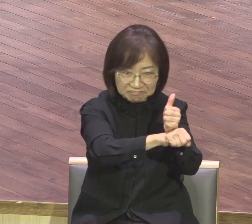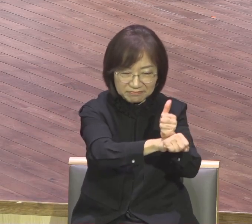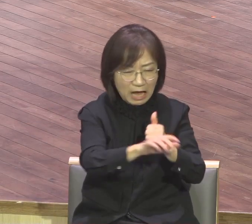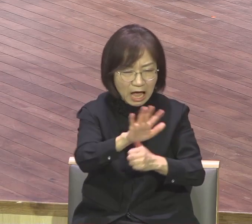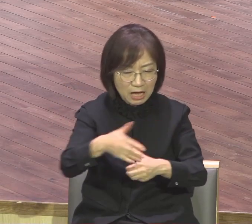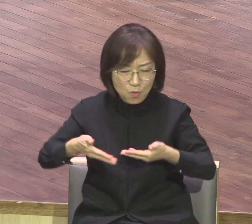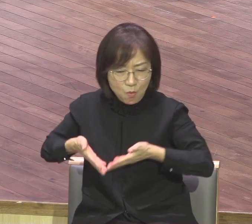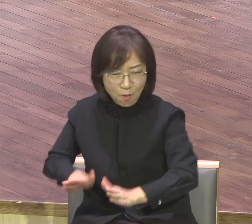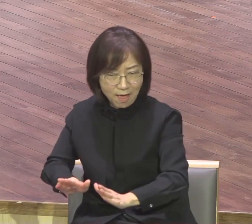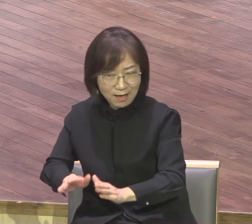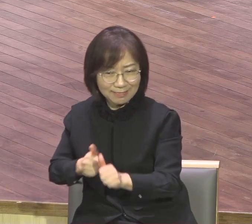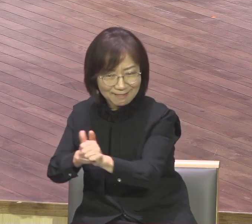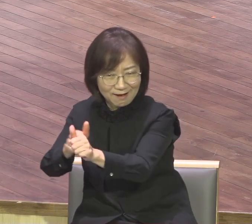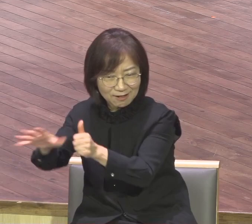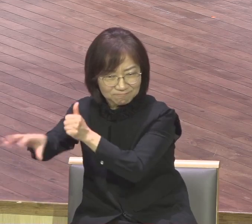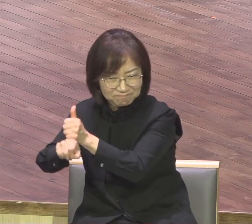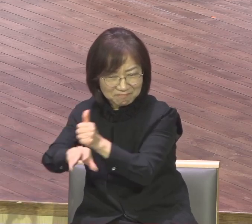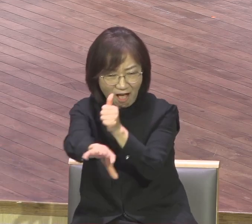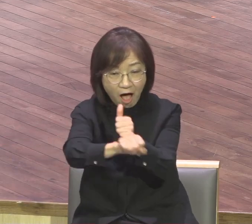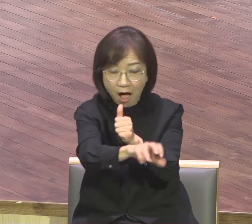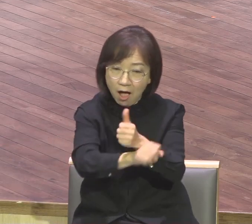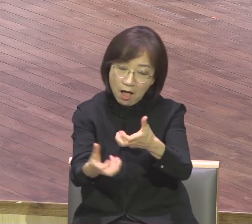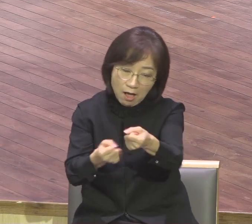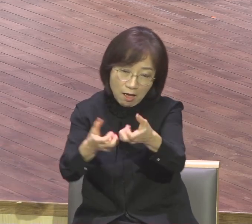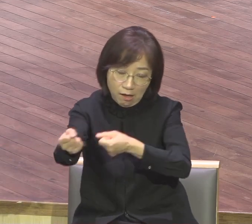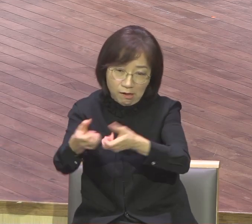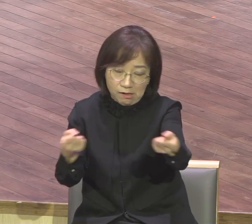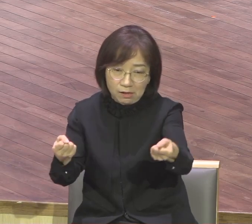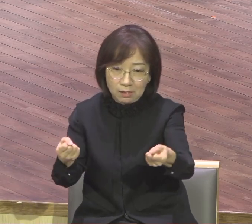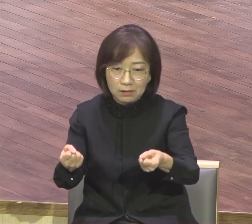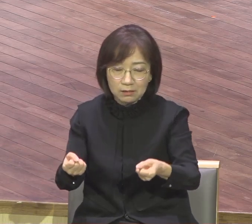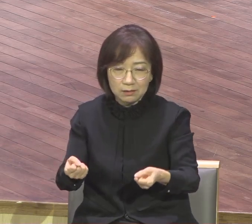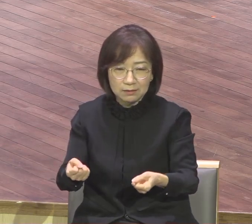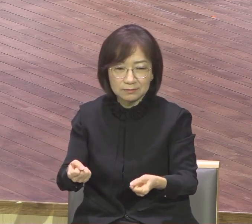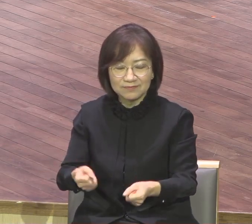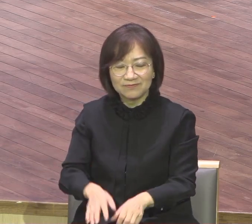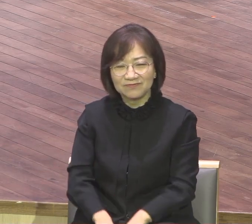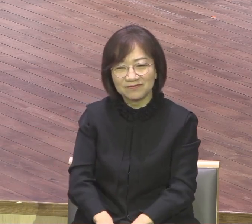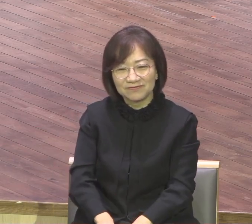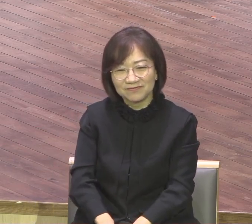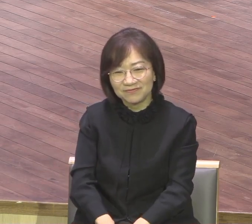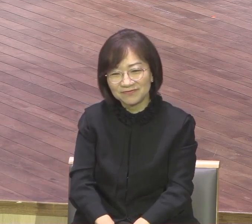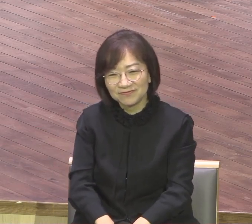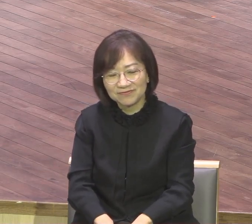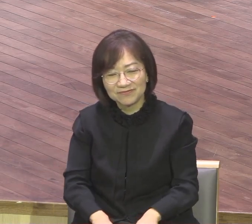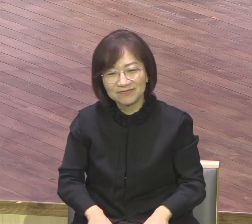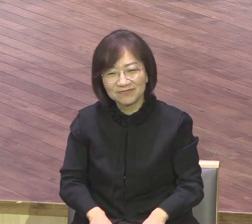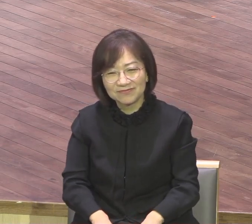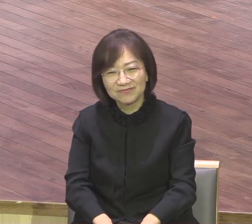다 갈라놨어요. Todos se juntan en diferentes pastores, los ancianos.